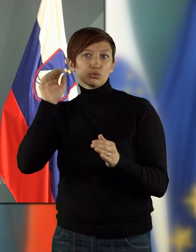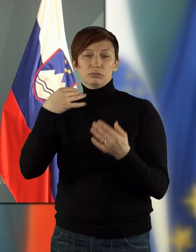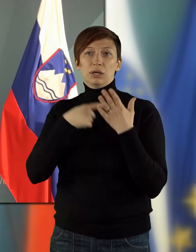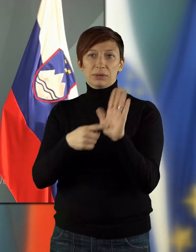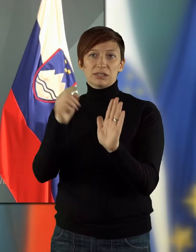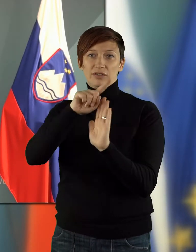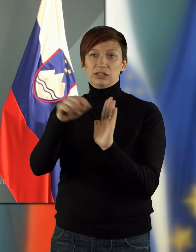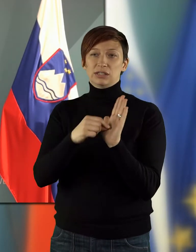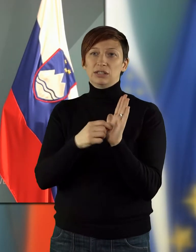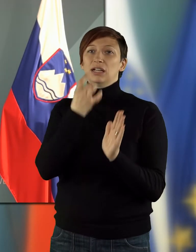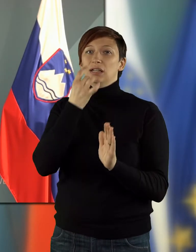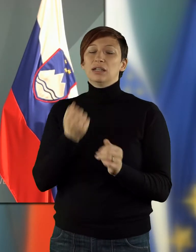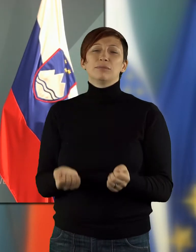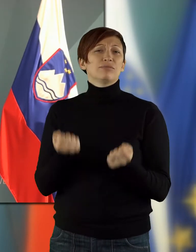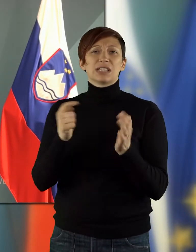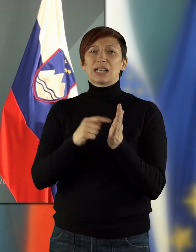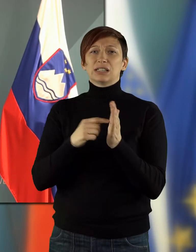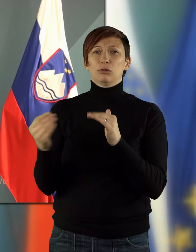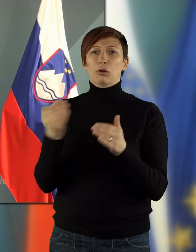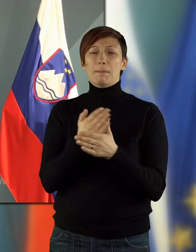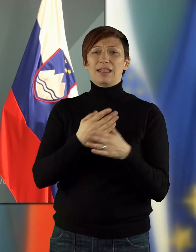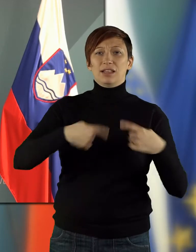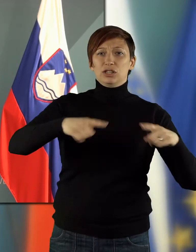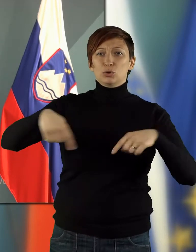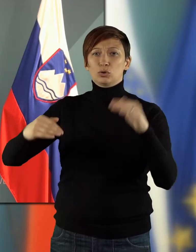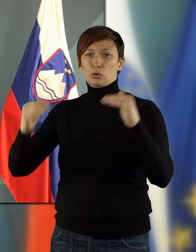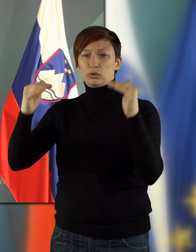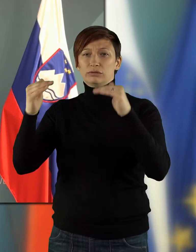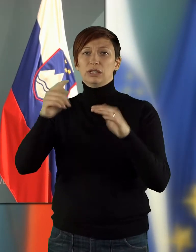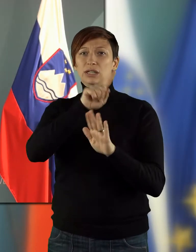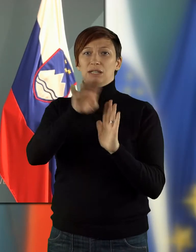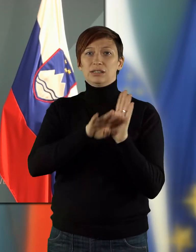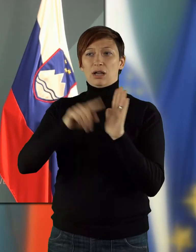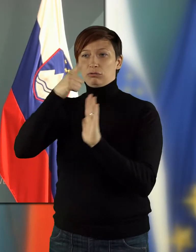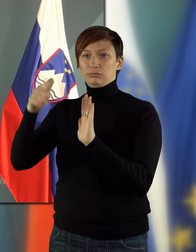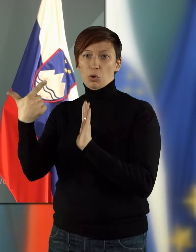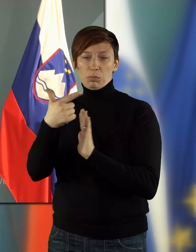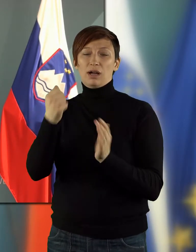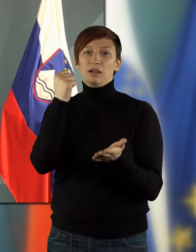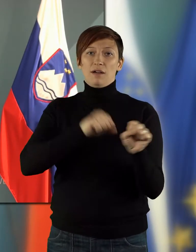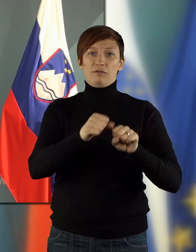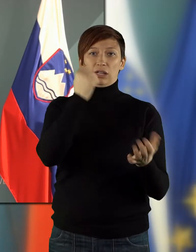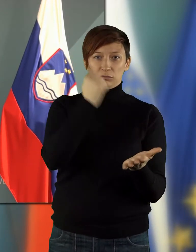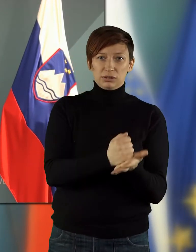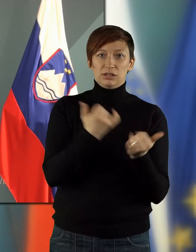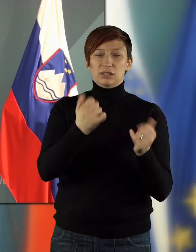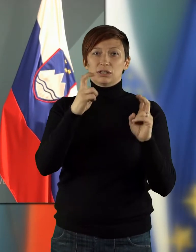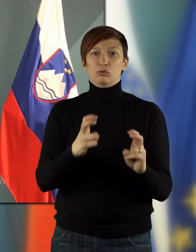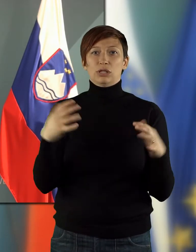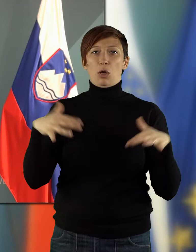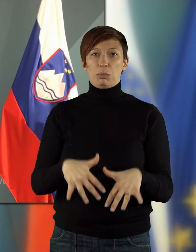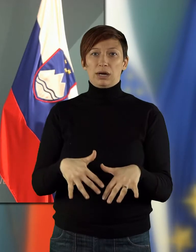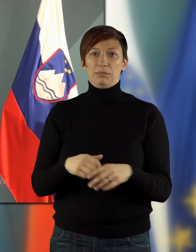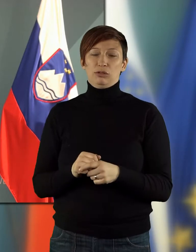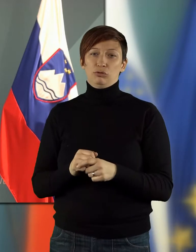stroki. Zahtevno je bilo medresorsko usklajevanje. Zakona je vlada potrdila, sedaj sta